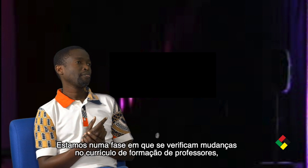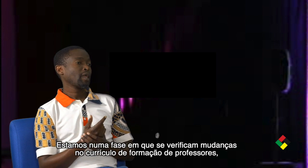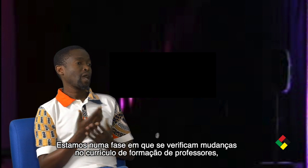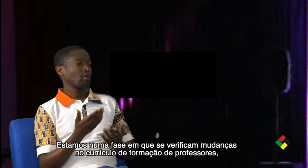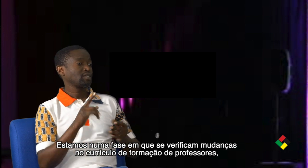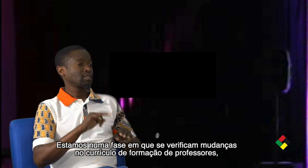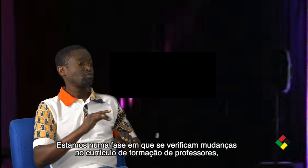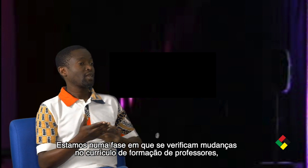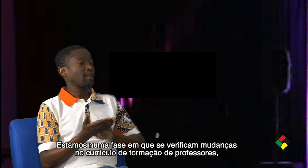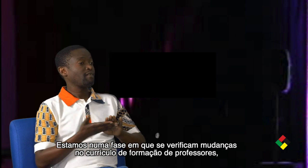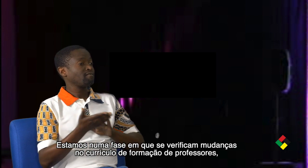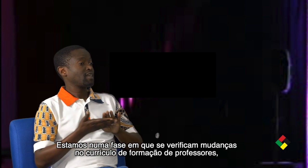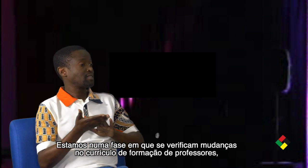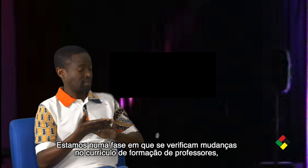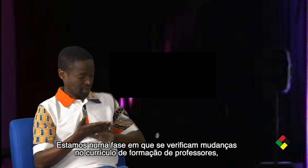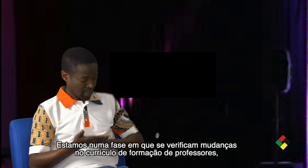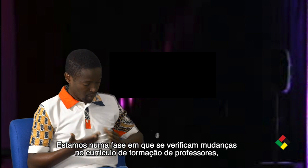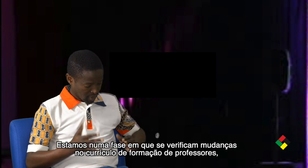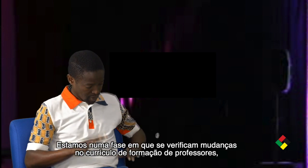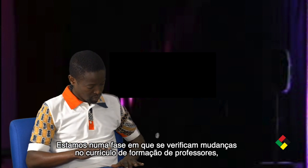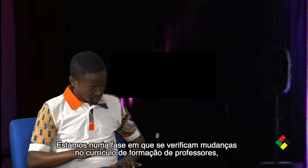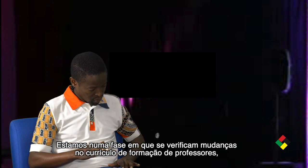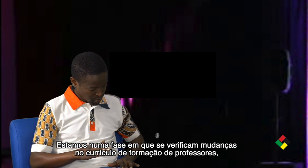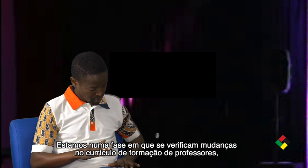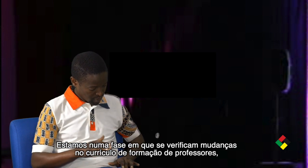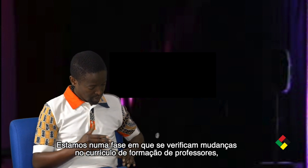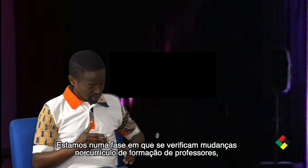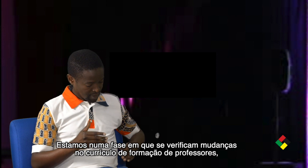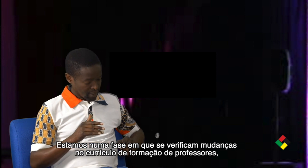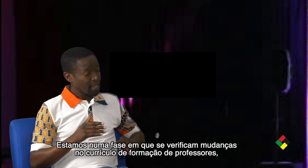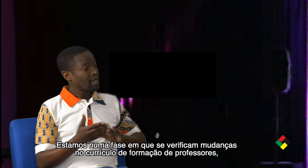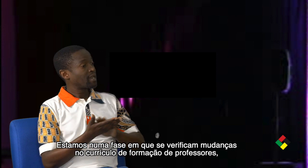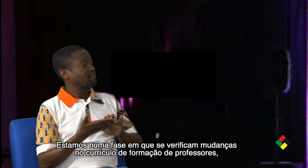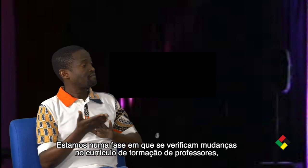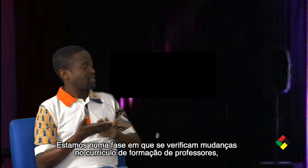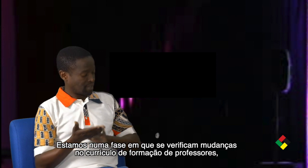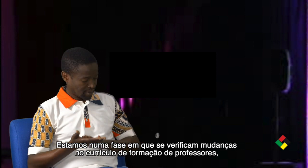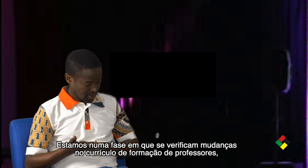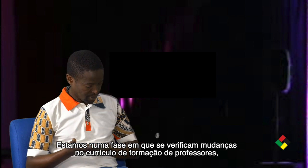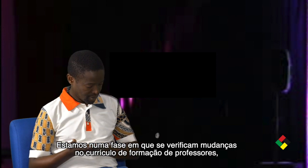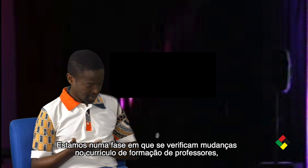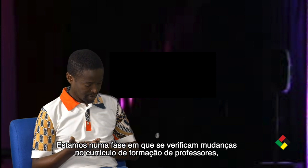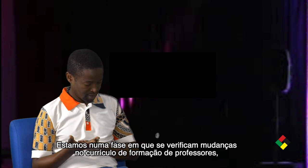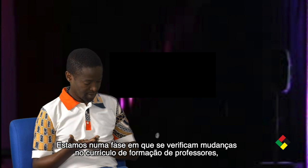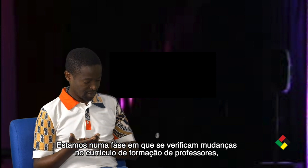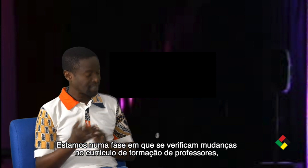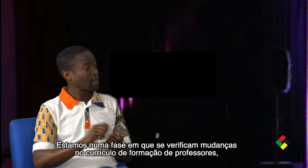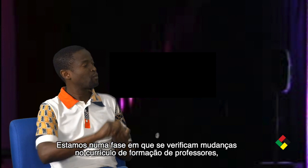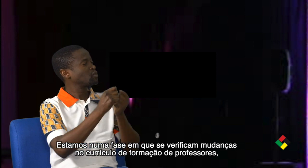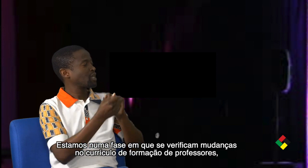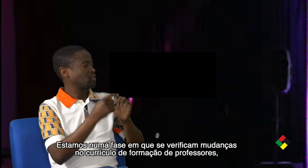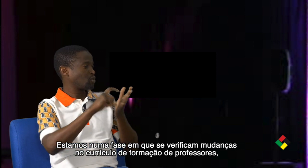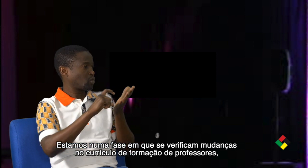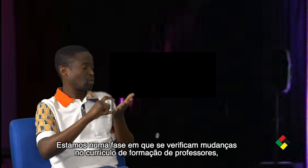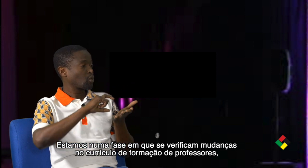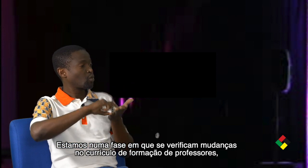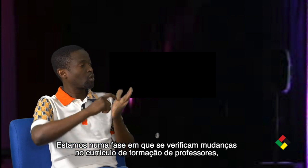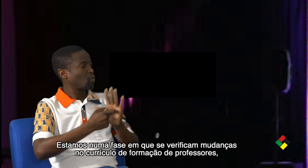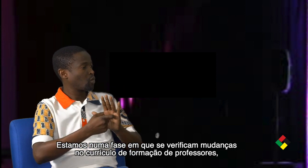estamos na fase, numa fase em que se verificam mudanças do currículo de formação